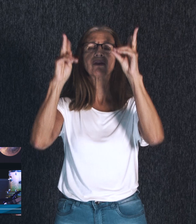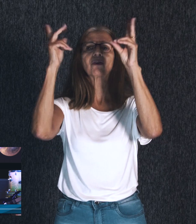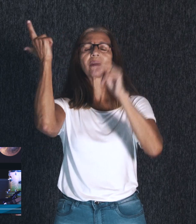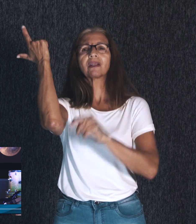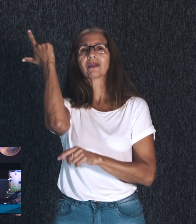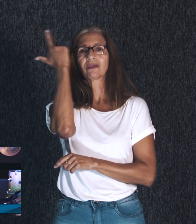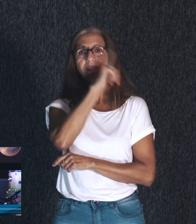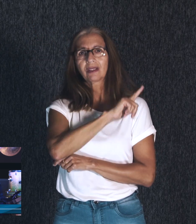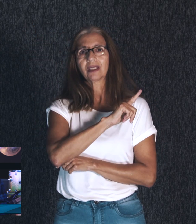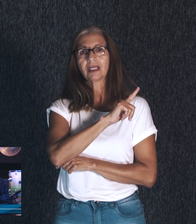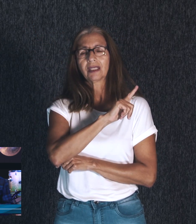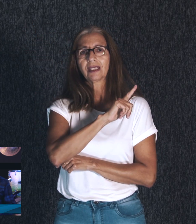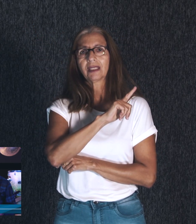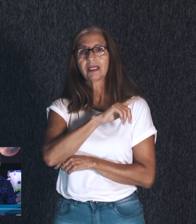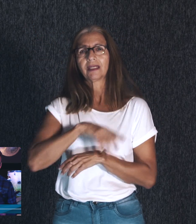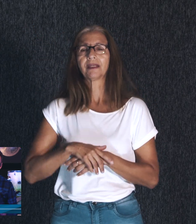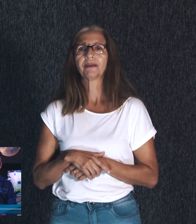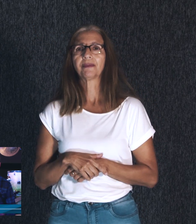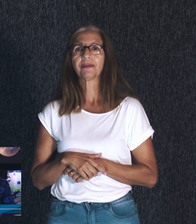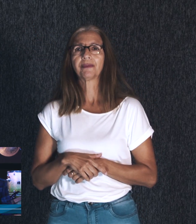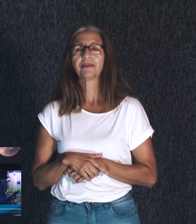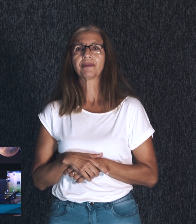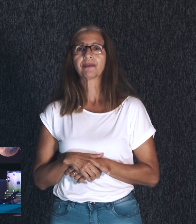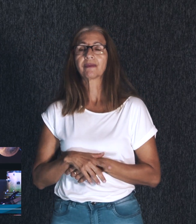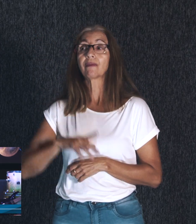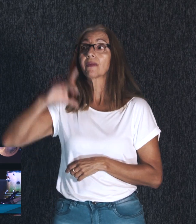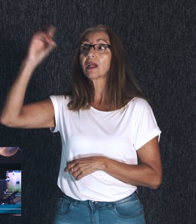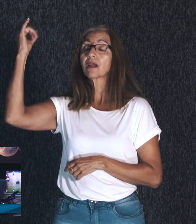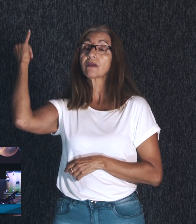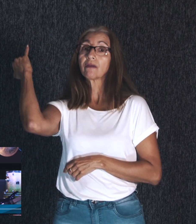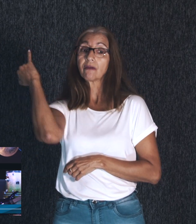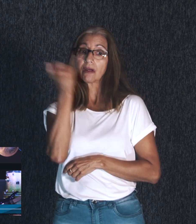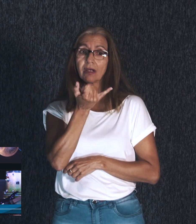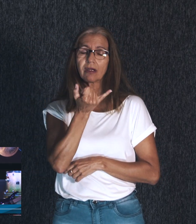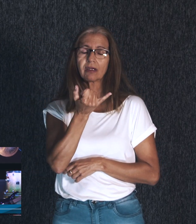diante. E a palavra do Senhor diz assim: